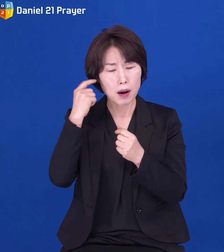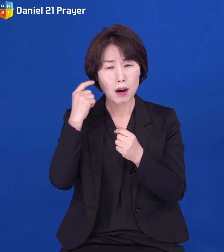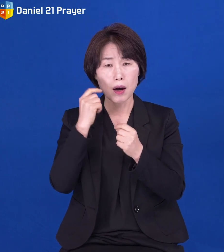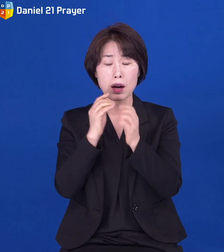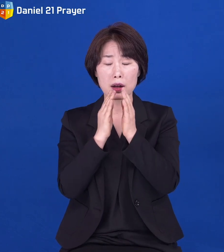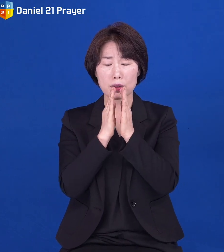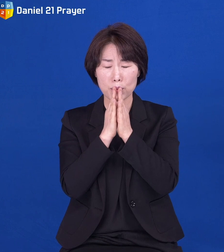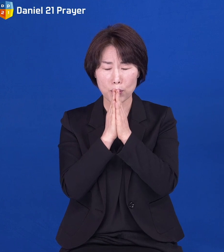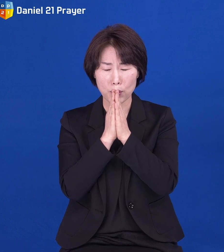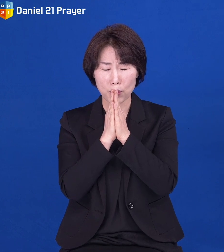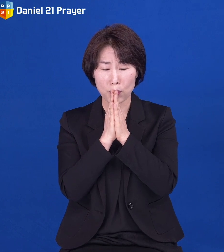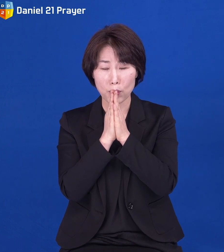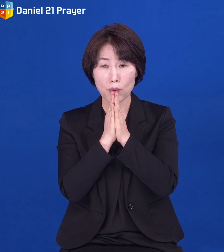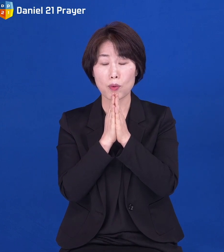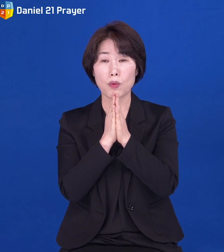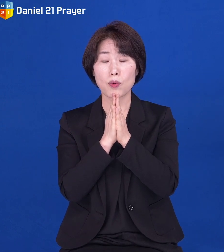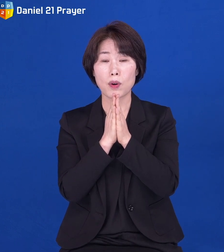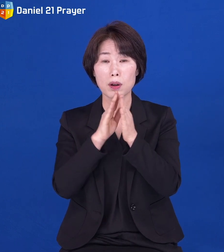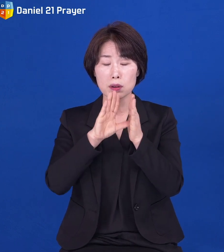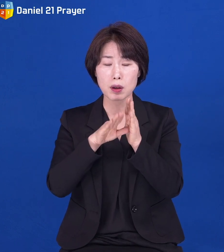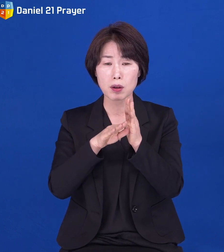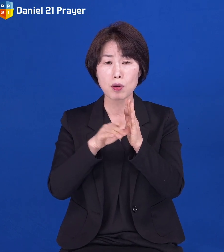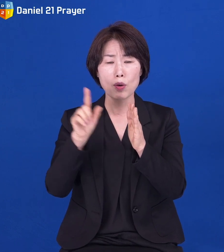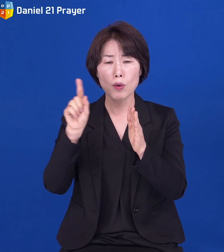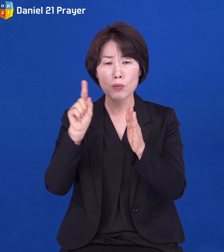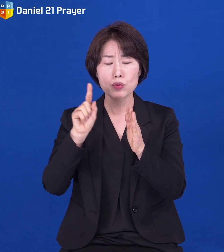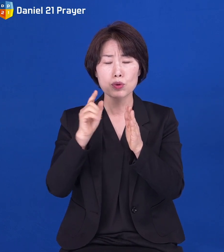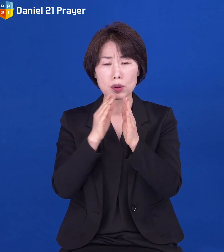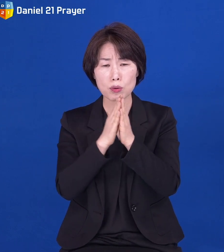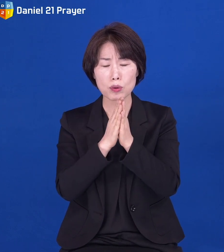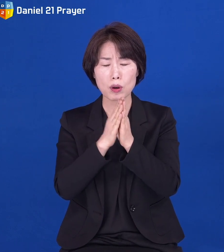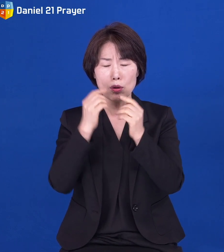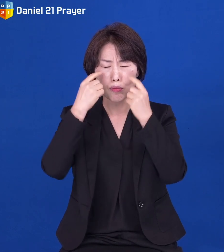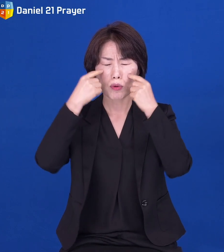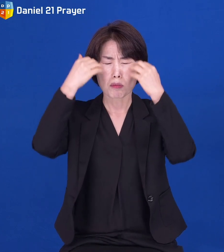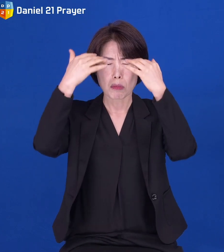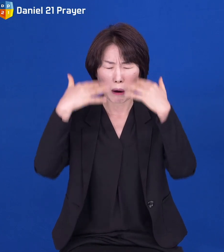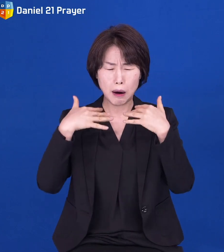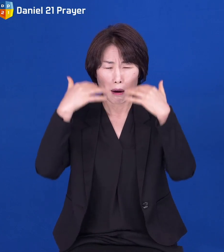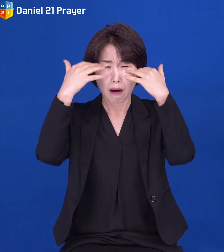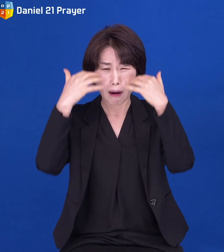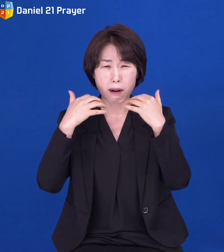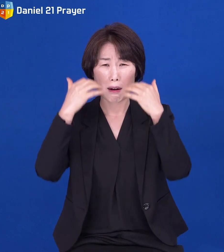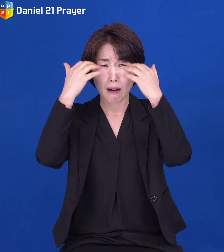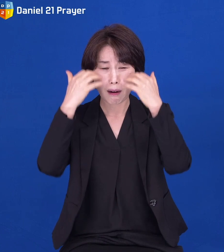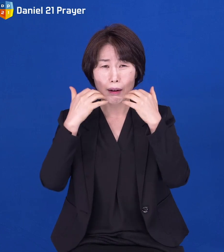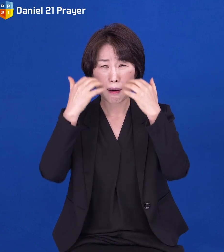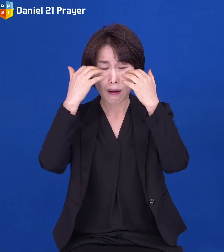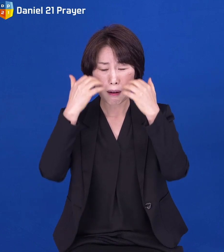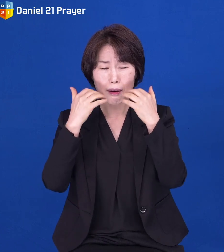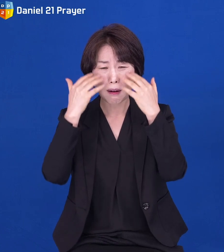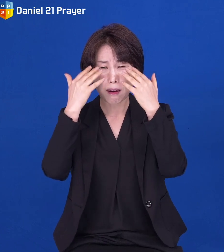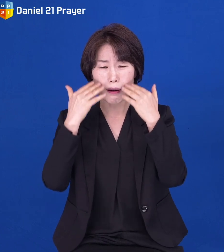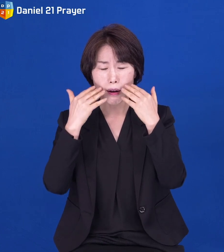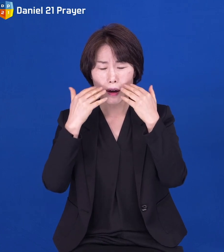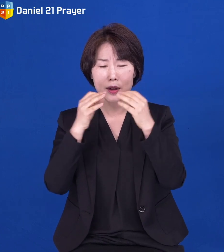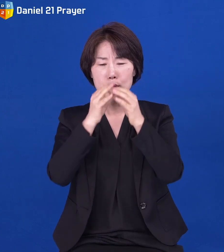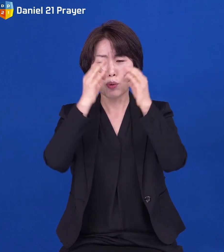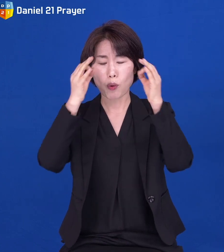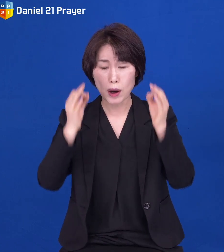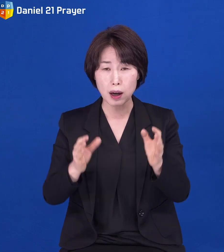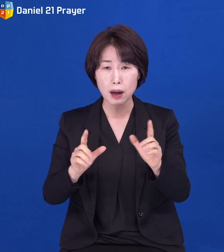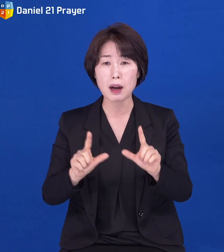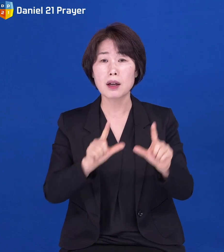하는데 정말 무슨 기도하는지 모르겠는데 눈물이 막 펑펑 나면서 주마등처럼 제가 그동안 살았던